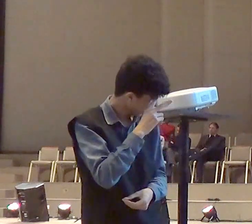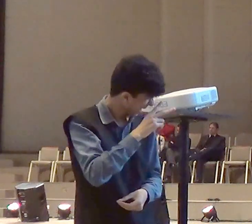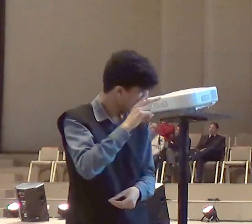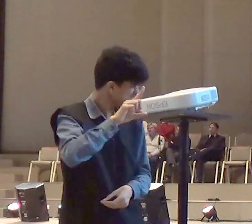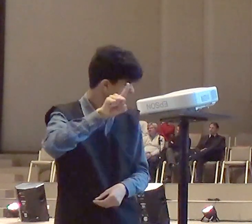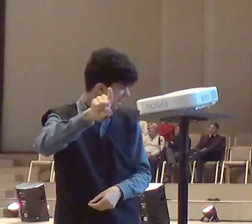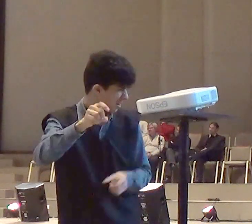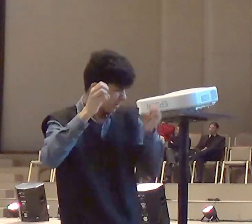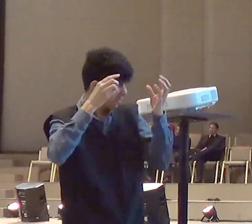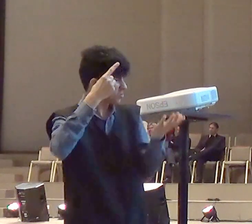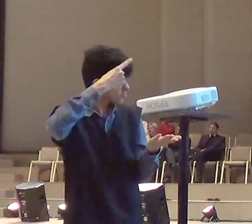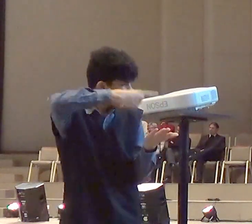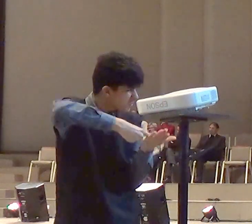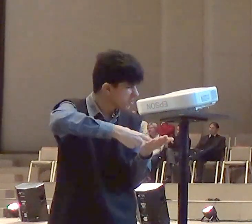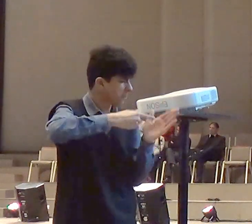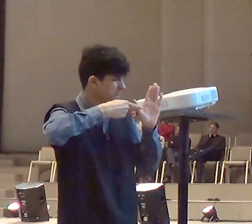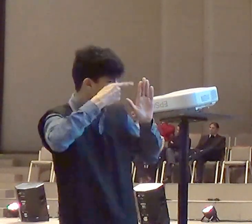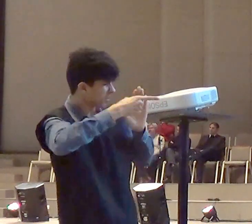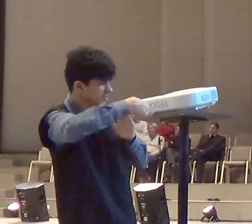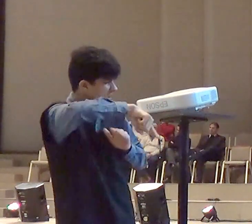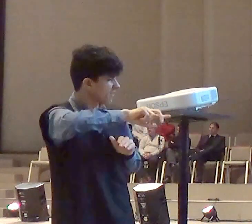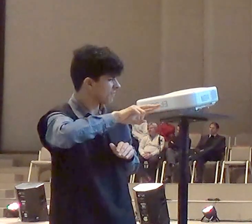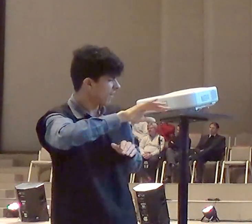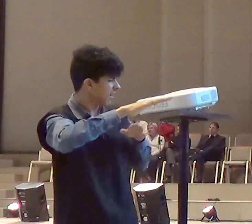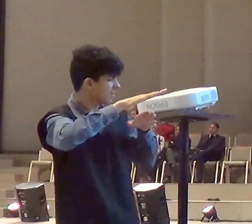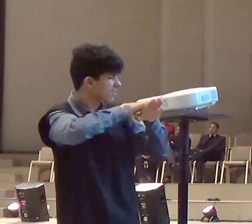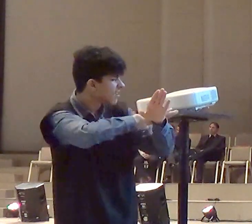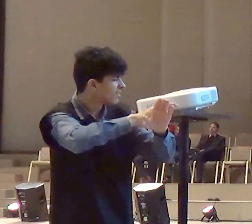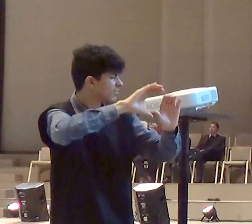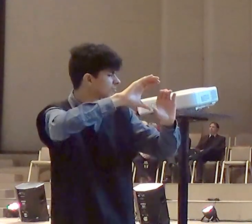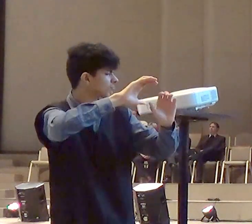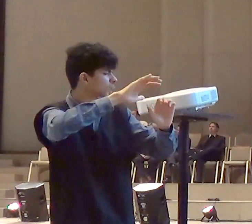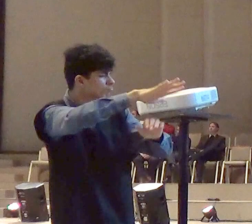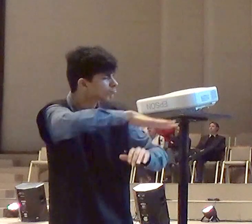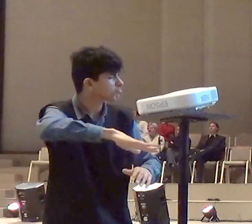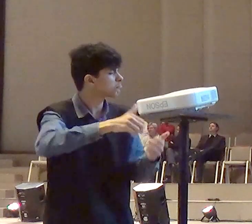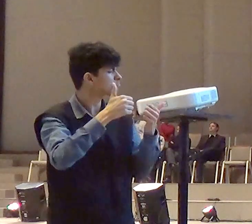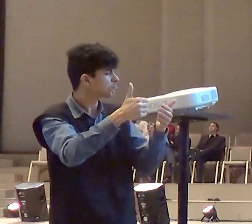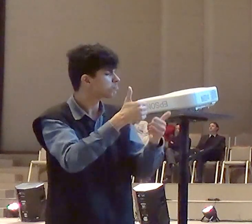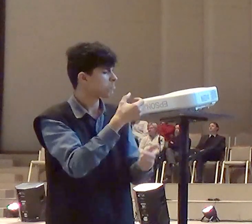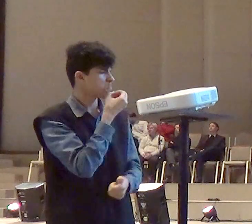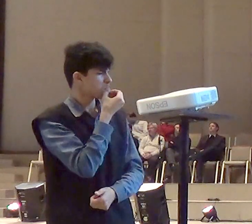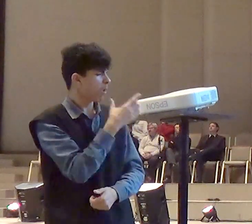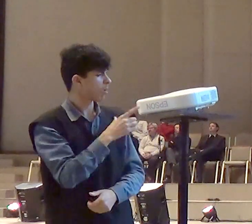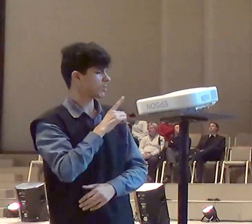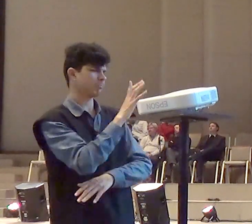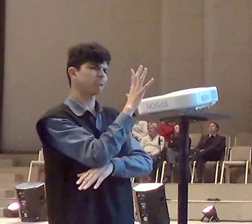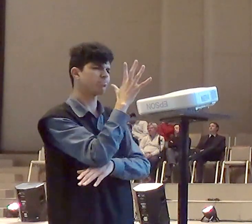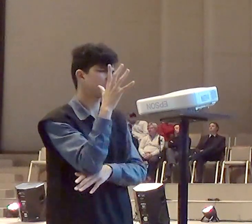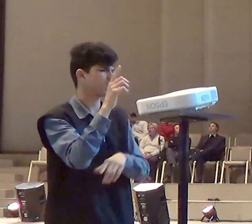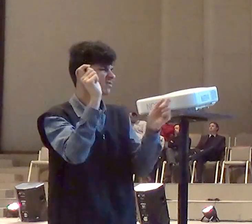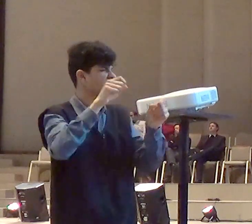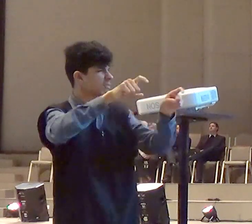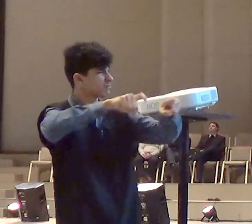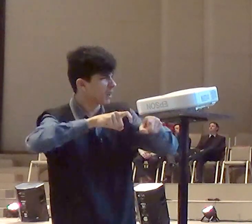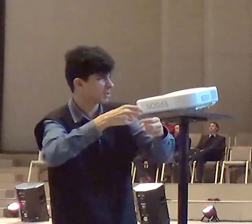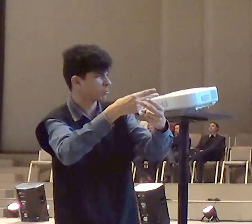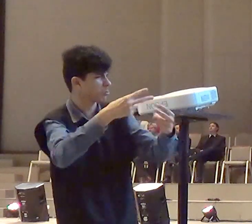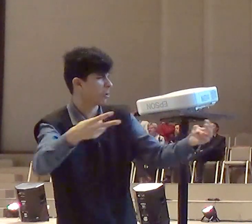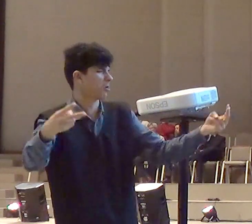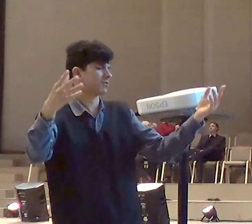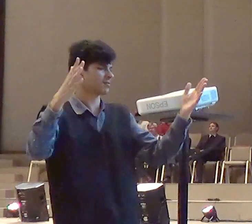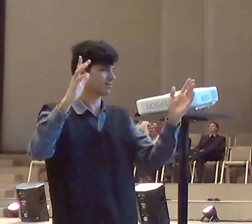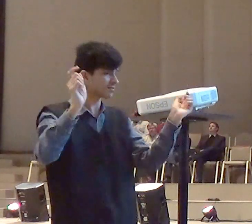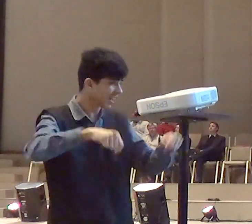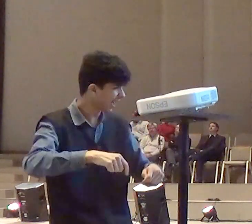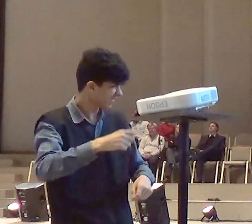um monte tá vendo olha só o que tá acontecendo que olha como é que é que funciona eu acho que a primeira grande